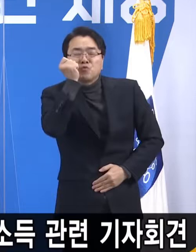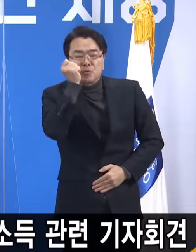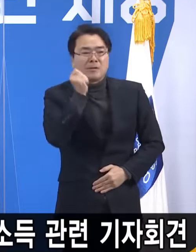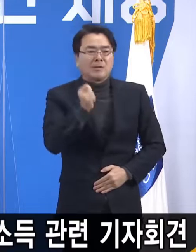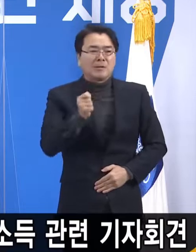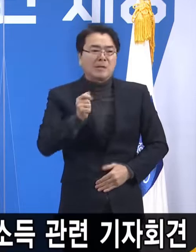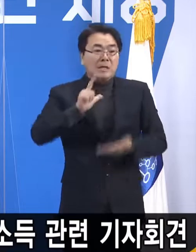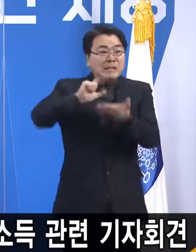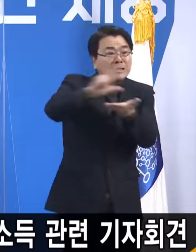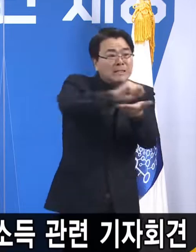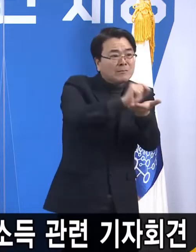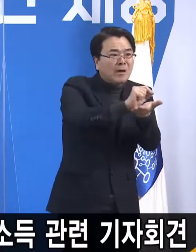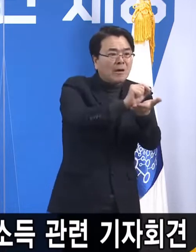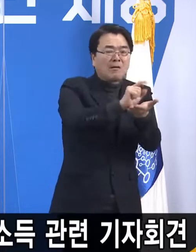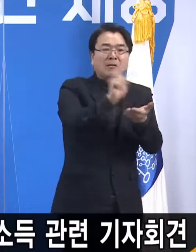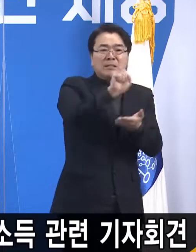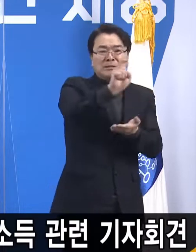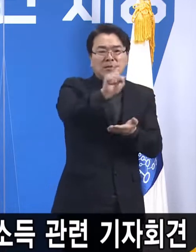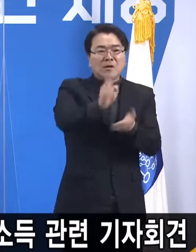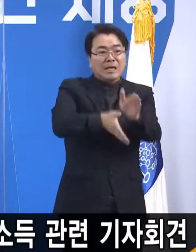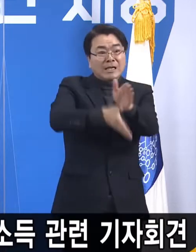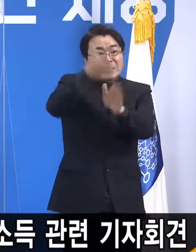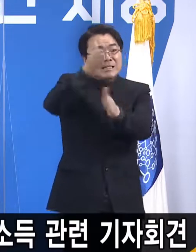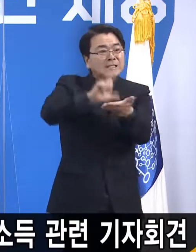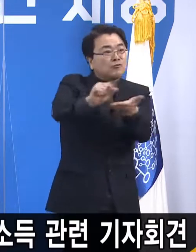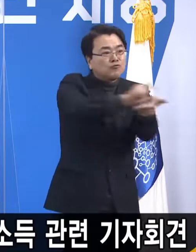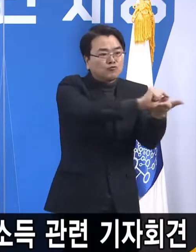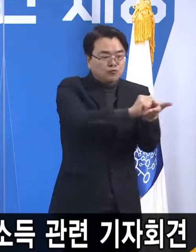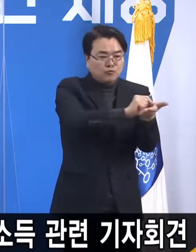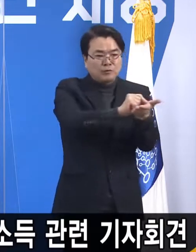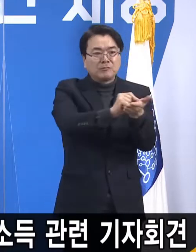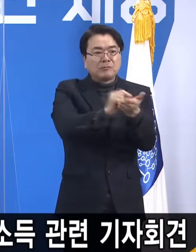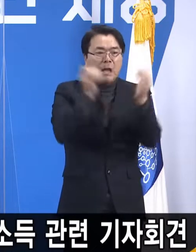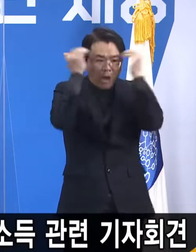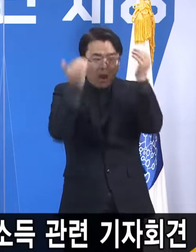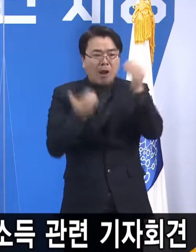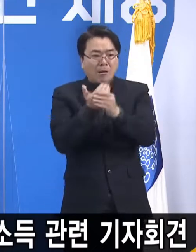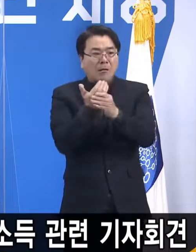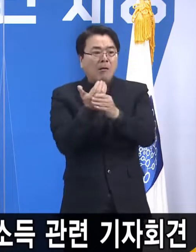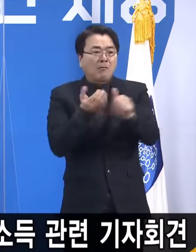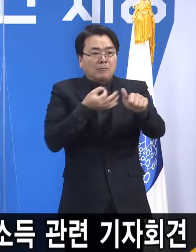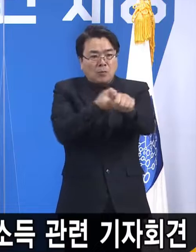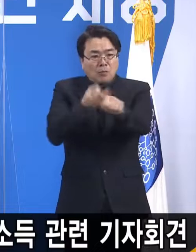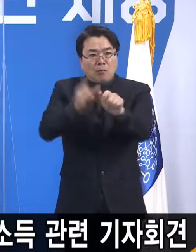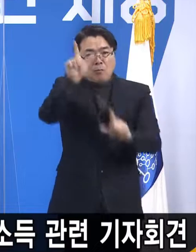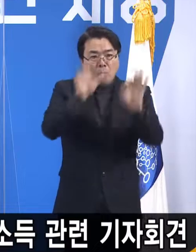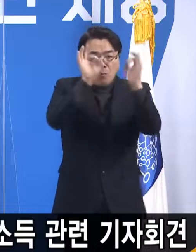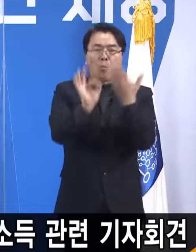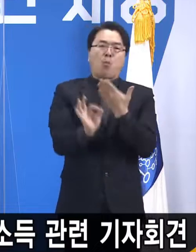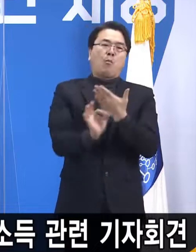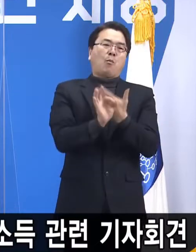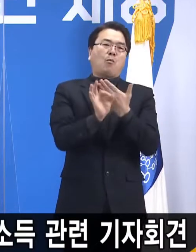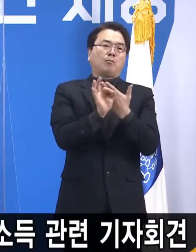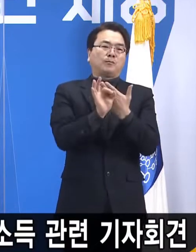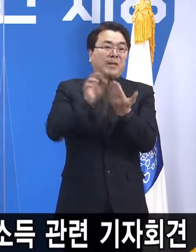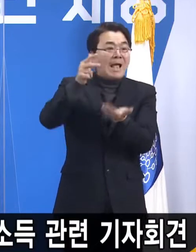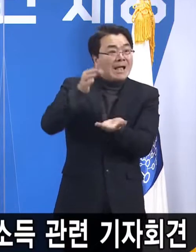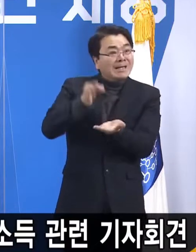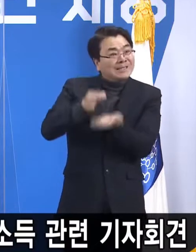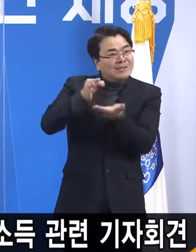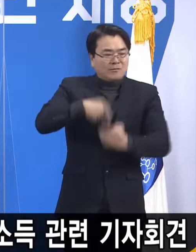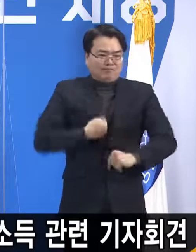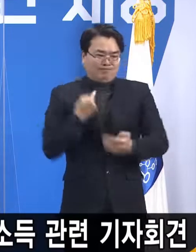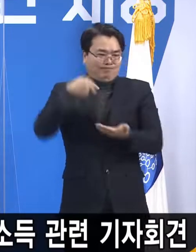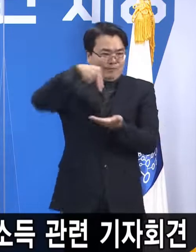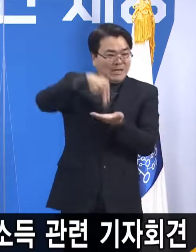지방의 10여 개 시군이 재난지원금을 지급하고 있는 것에서 볼수 있듯이 재정 자립도와